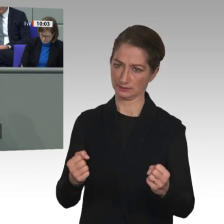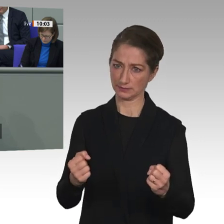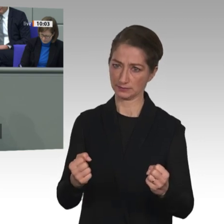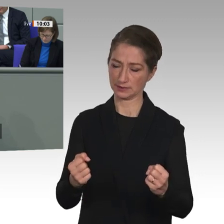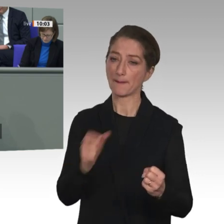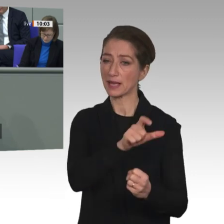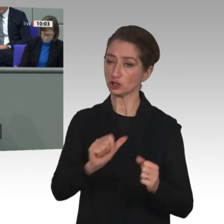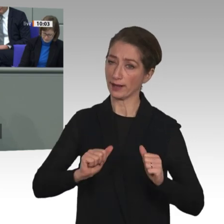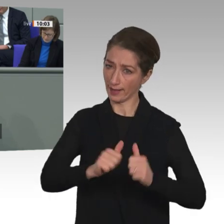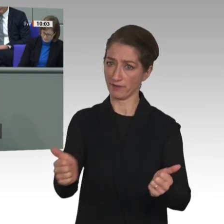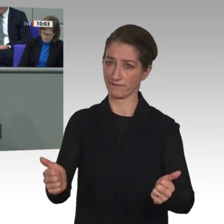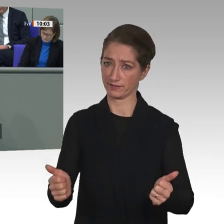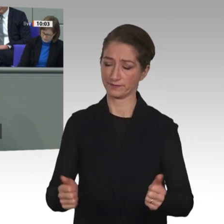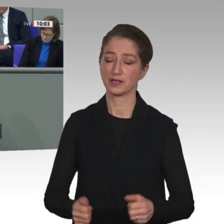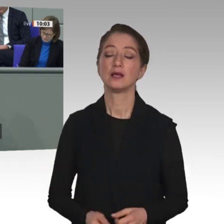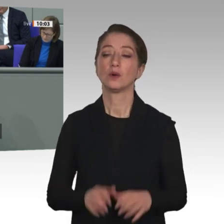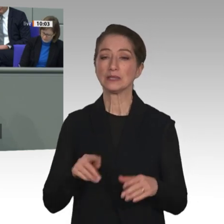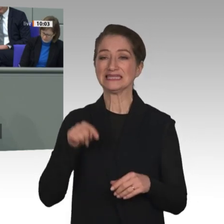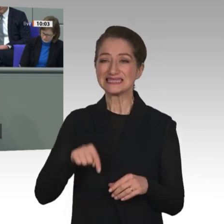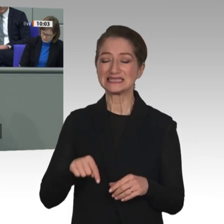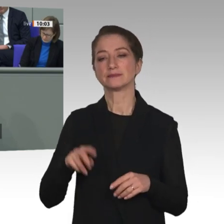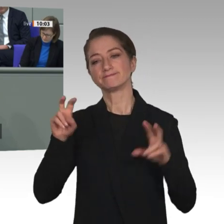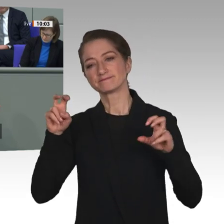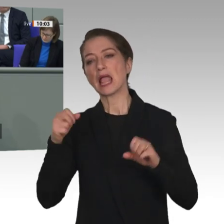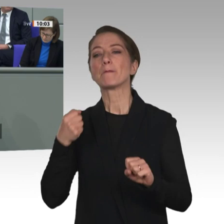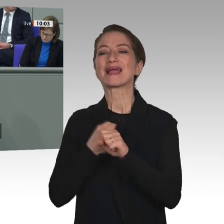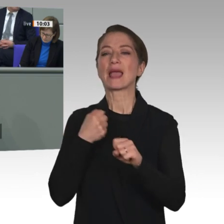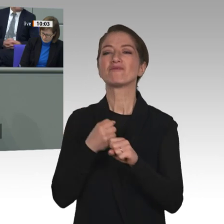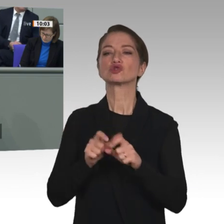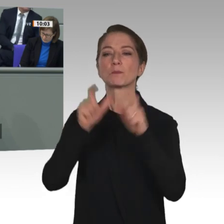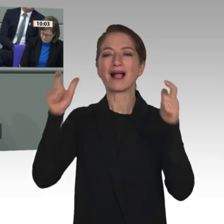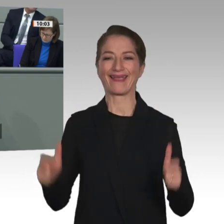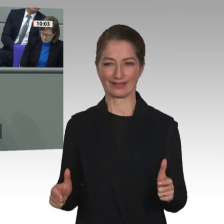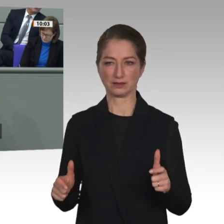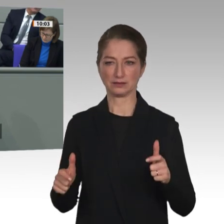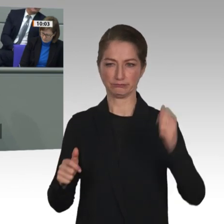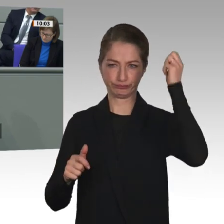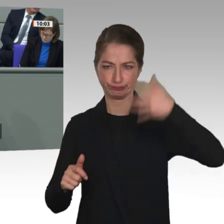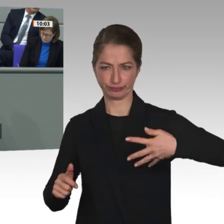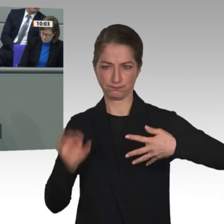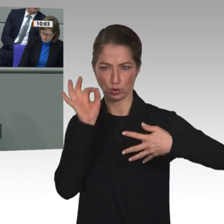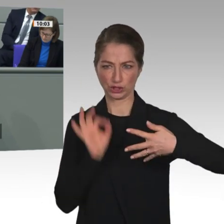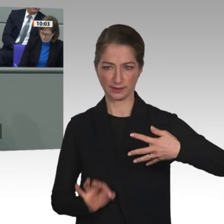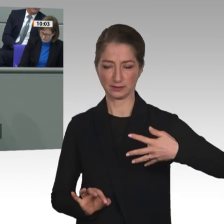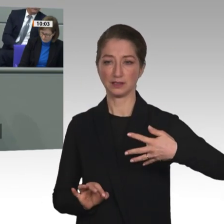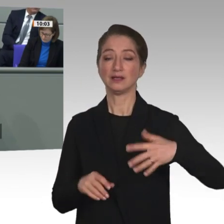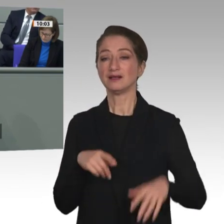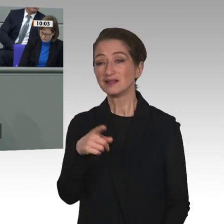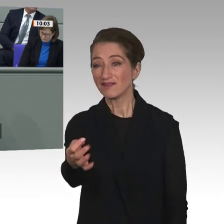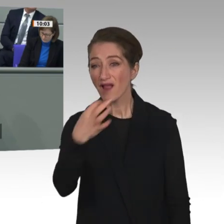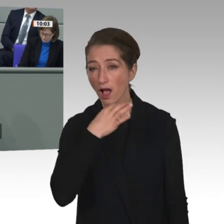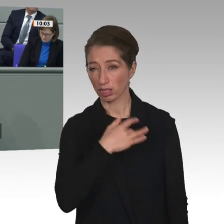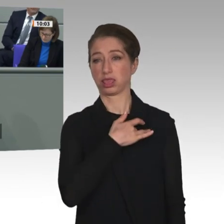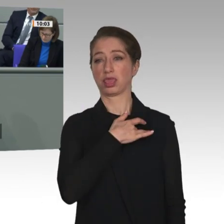umfassende Bekämpfungspaket ist eine Antwort auf die Frage, gibt es nur